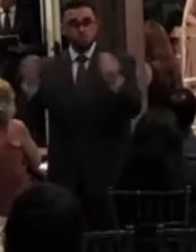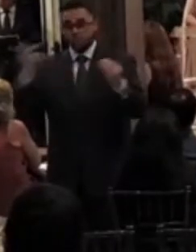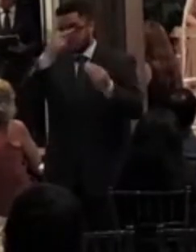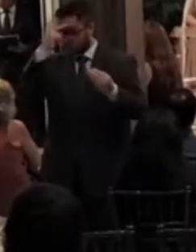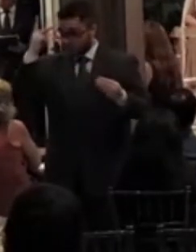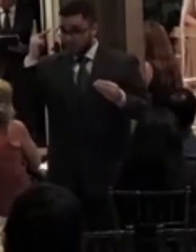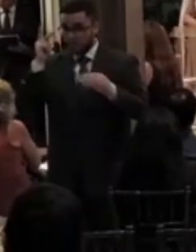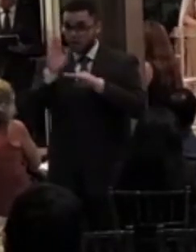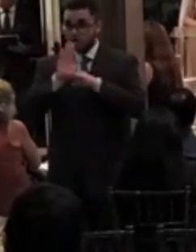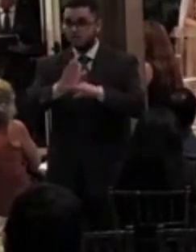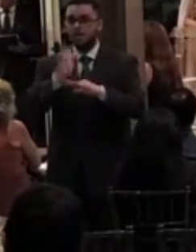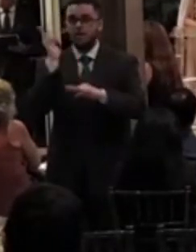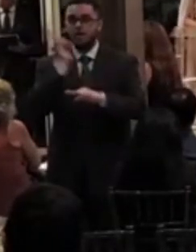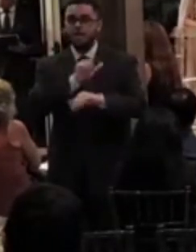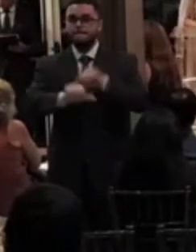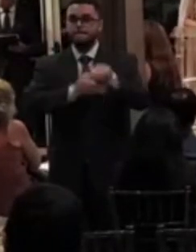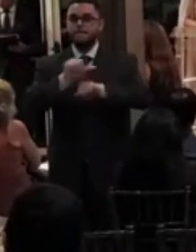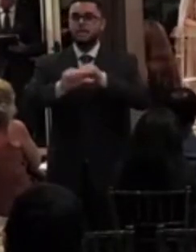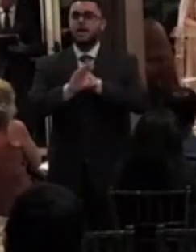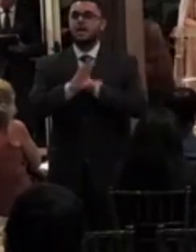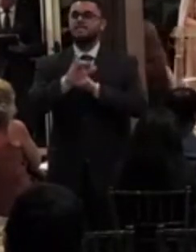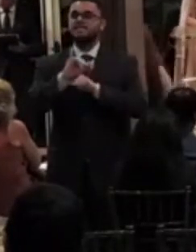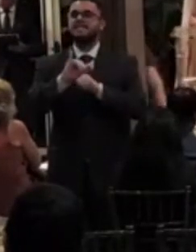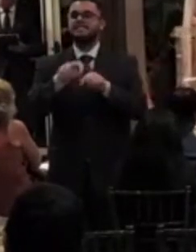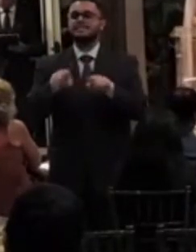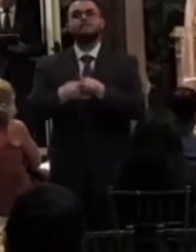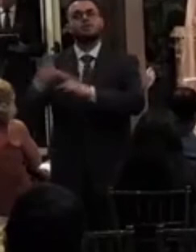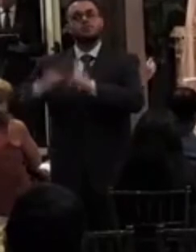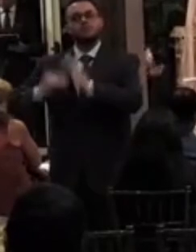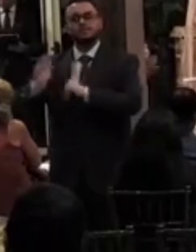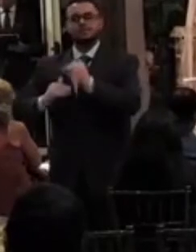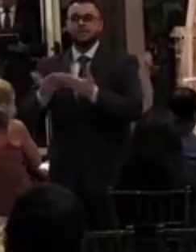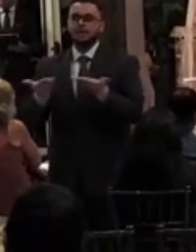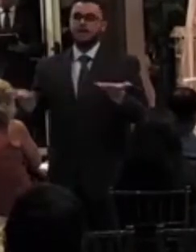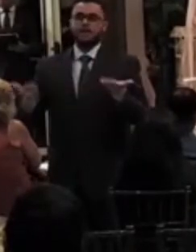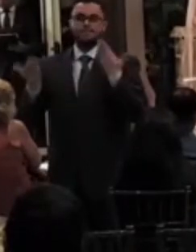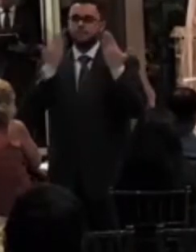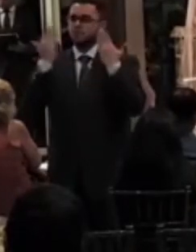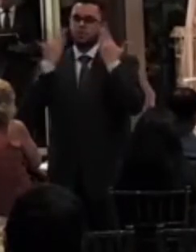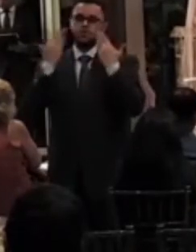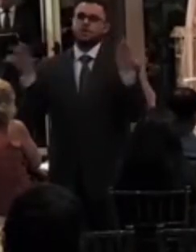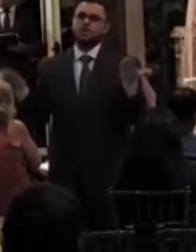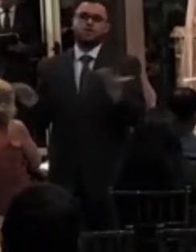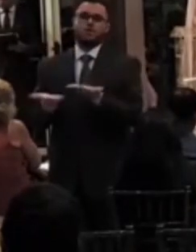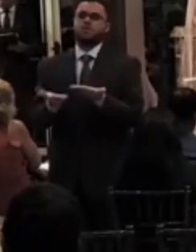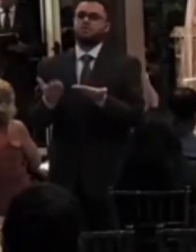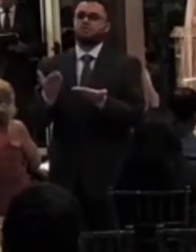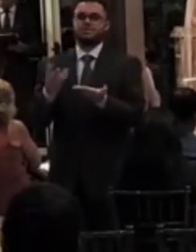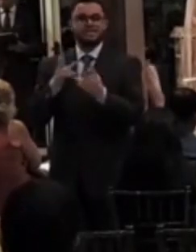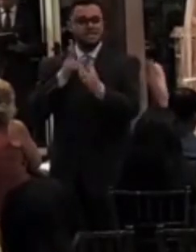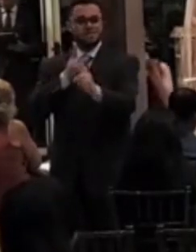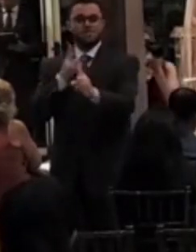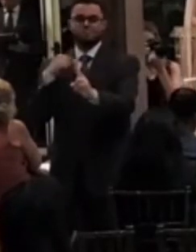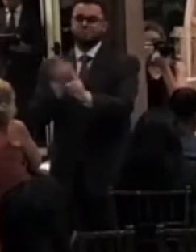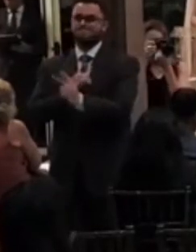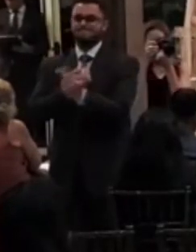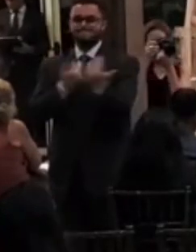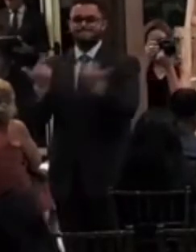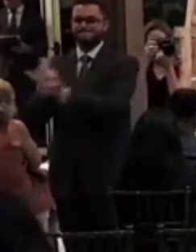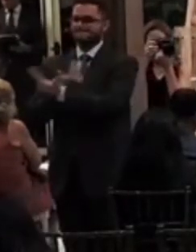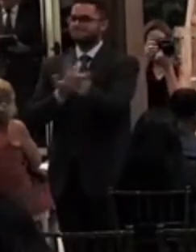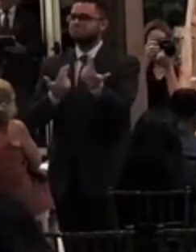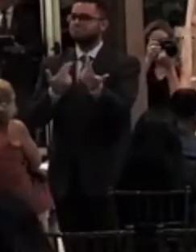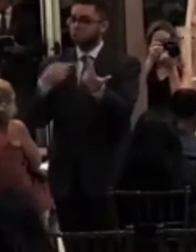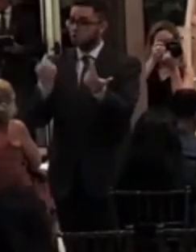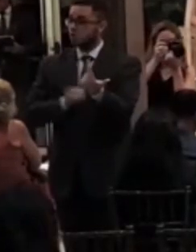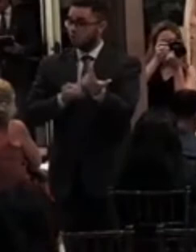de uma ciência e de uma profissão. A psicologia é hoje a nossa cara, e nós temos a